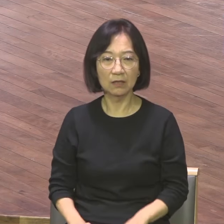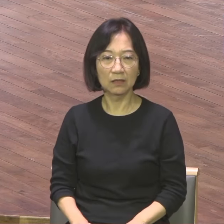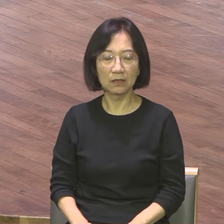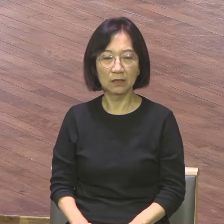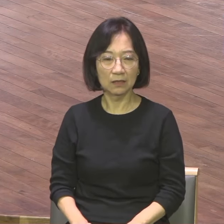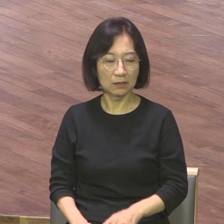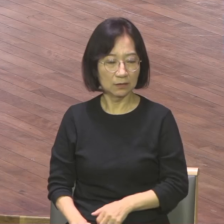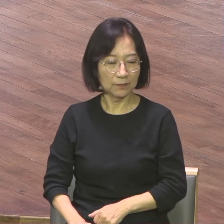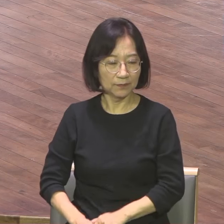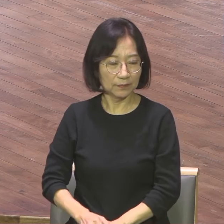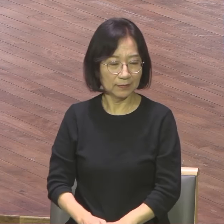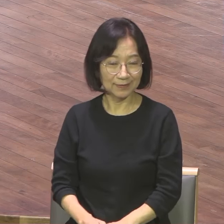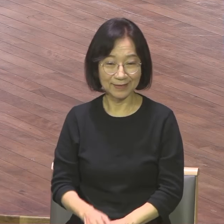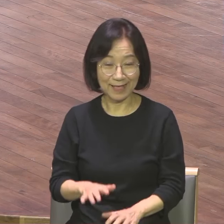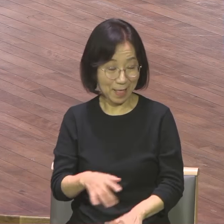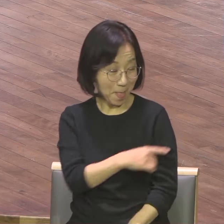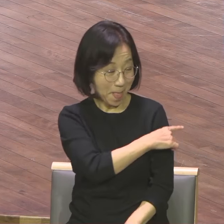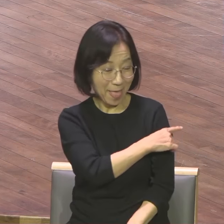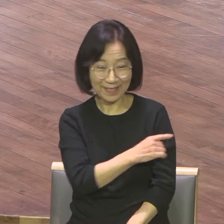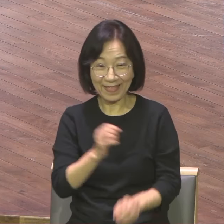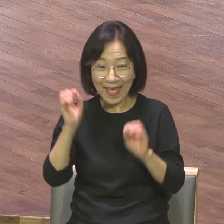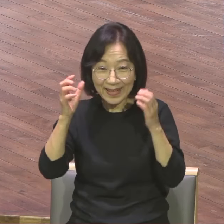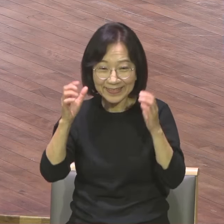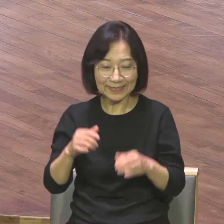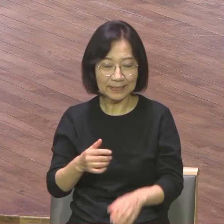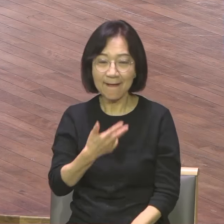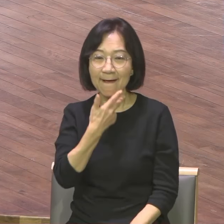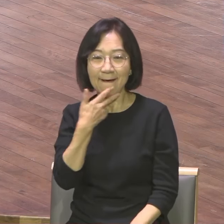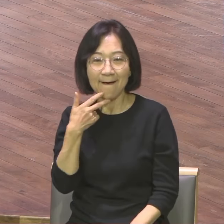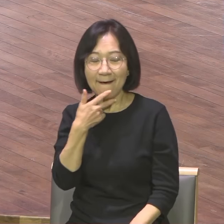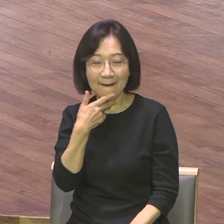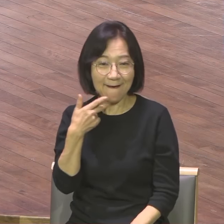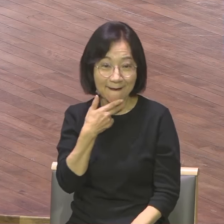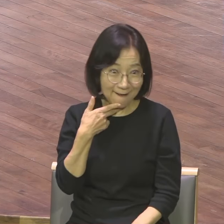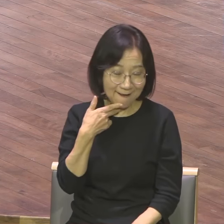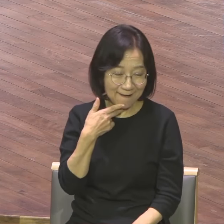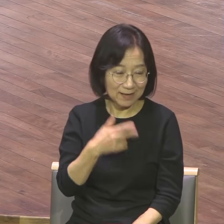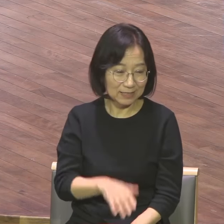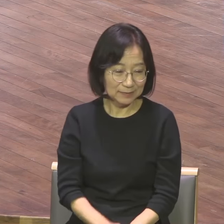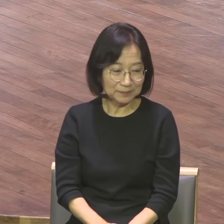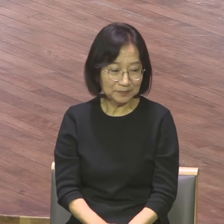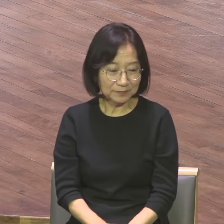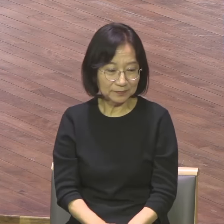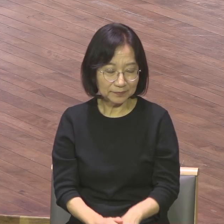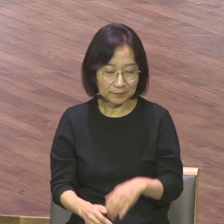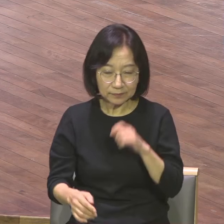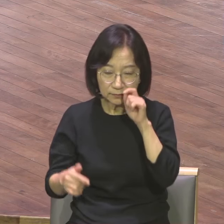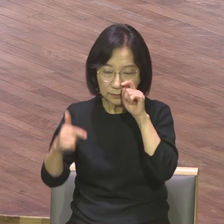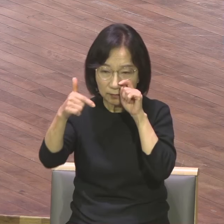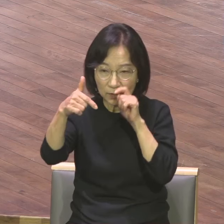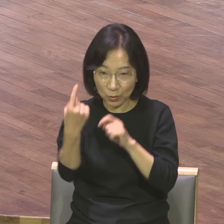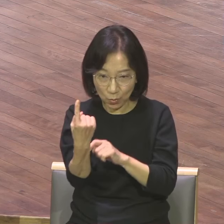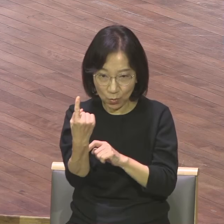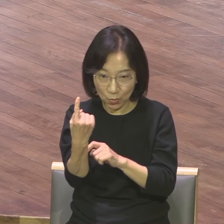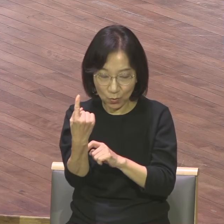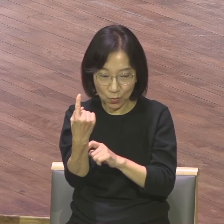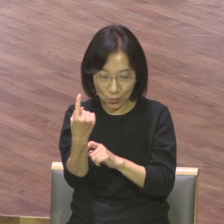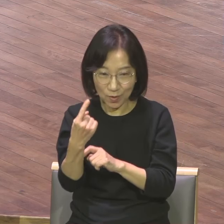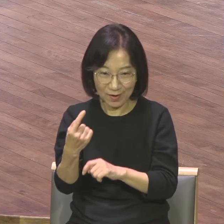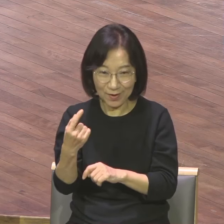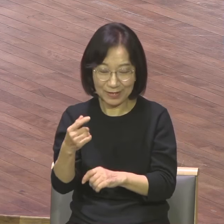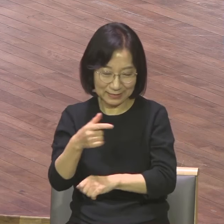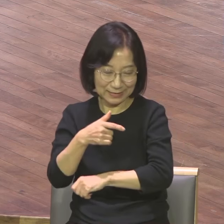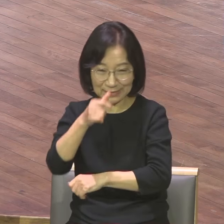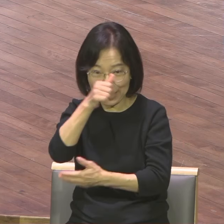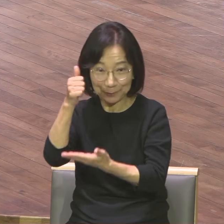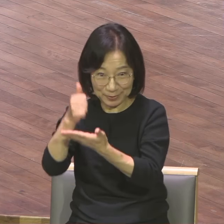그래서 어려서 이렇게 영어를, 우리 저 노 원장님이 YS 만다 헌신 많이 하시는데 정 원장님하고 이 엘리트 두